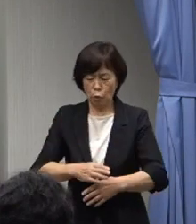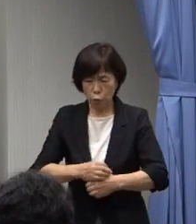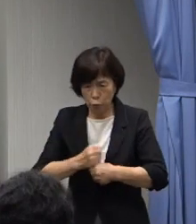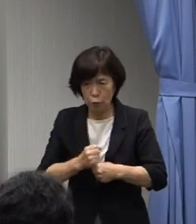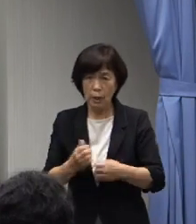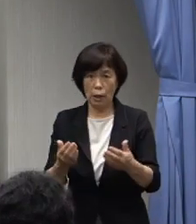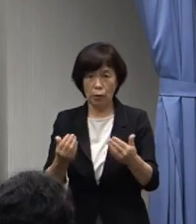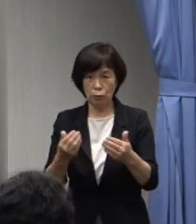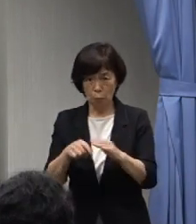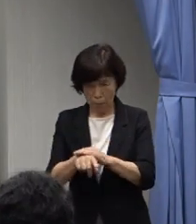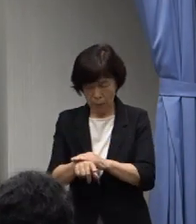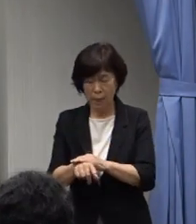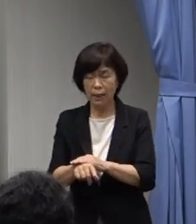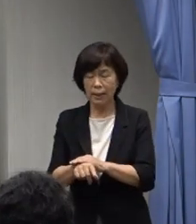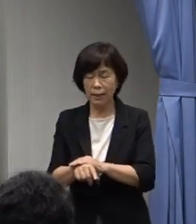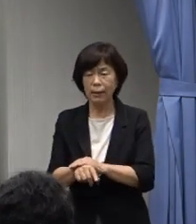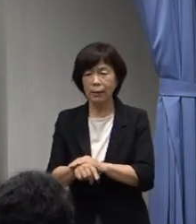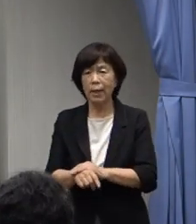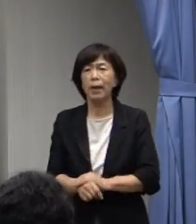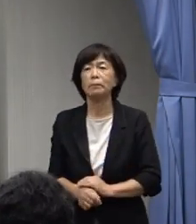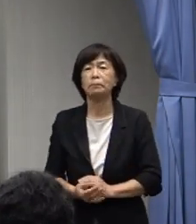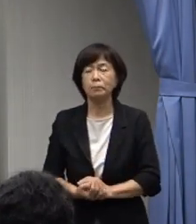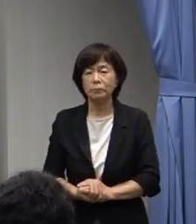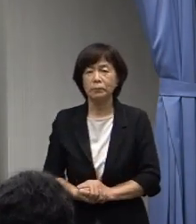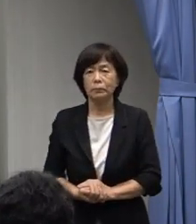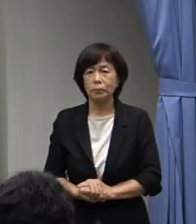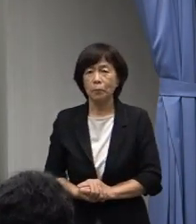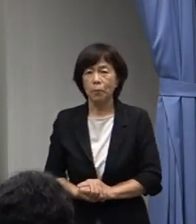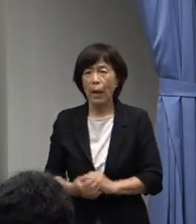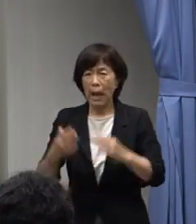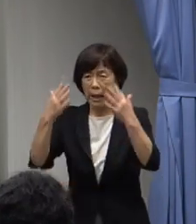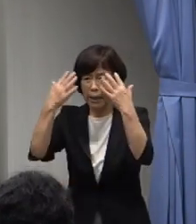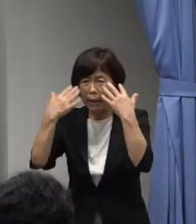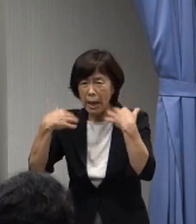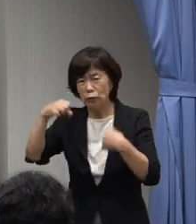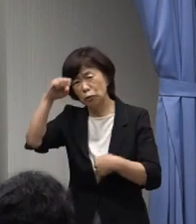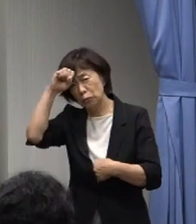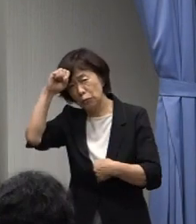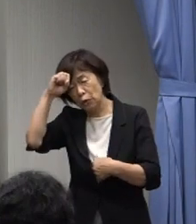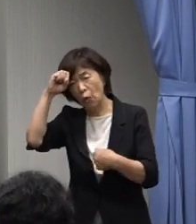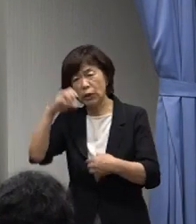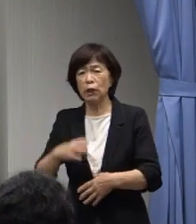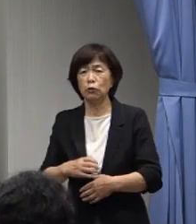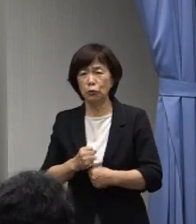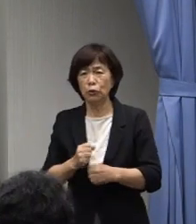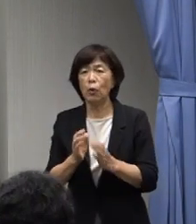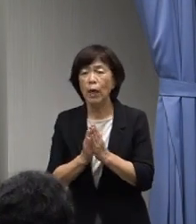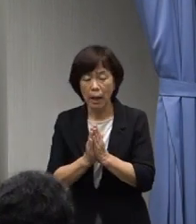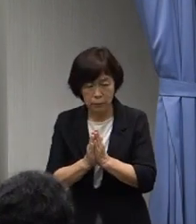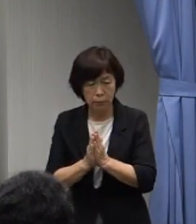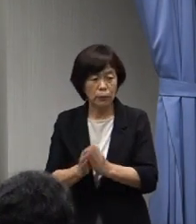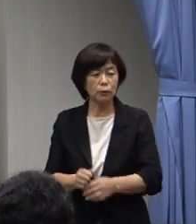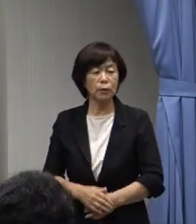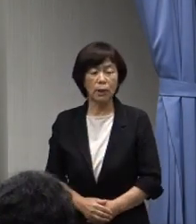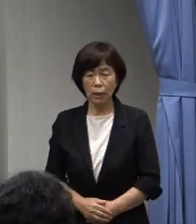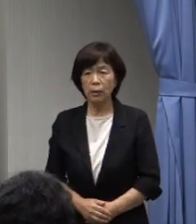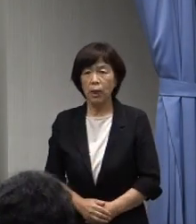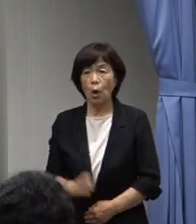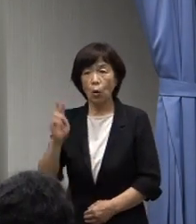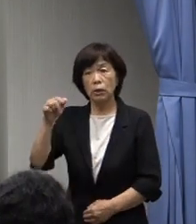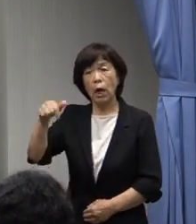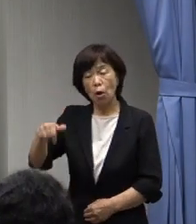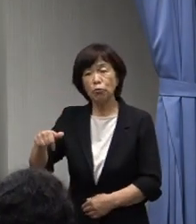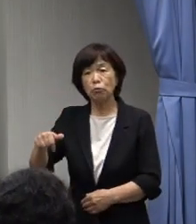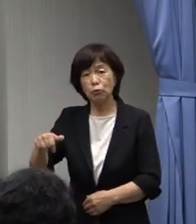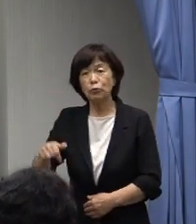ければならないという状況ですので、熱中症に注意をしていただきたいと思います。そしてまた大阪府において